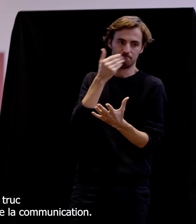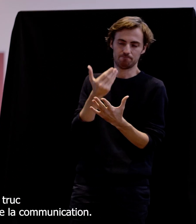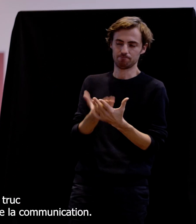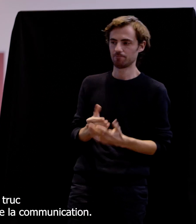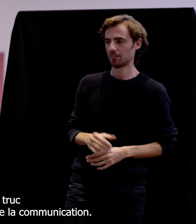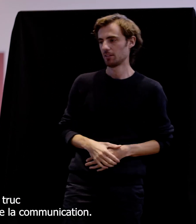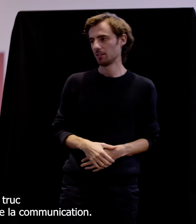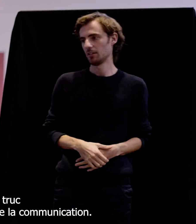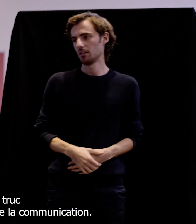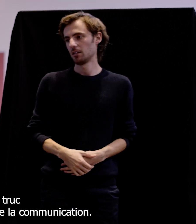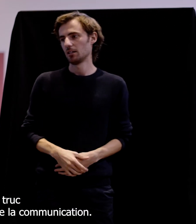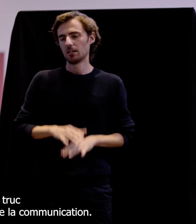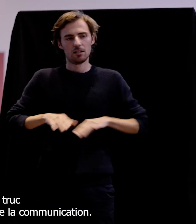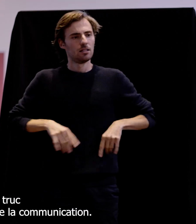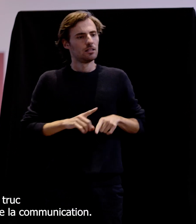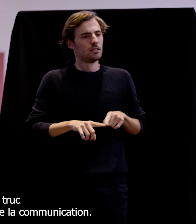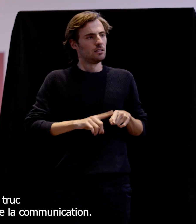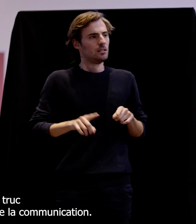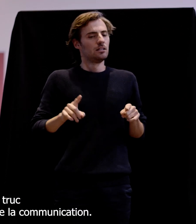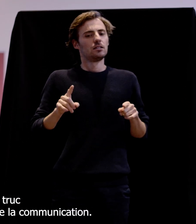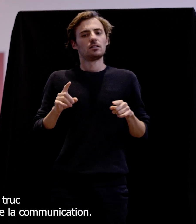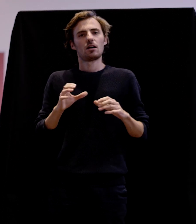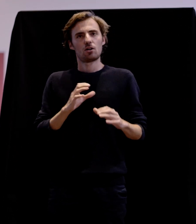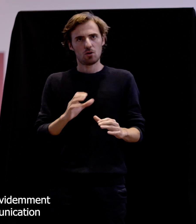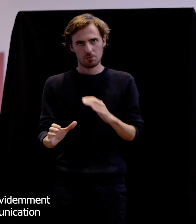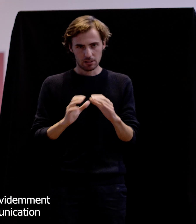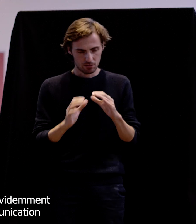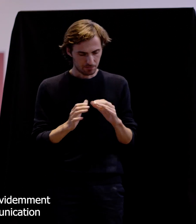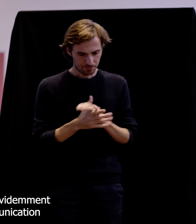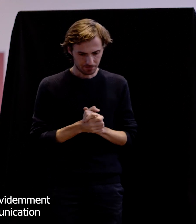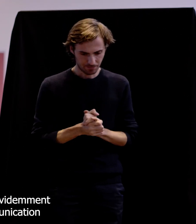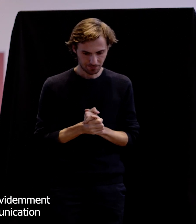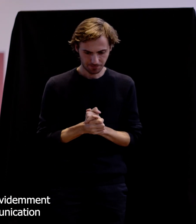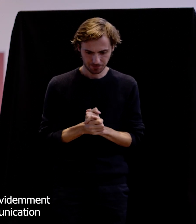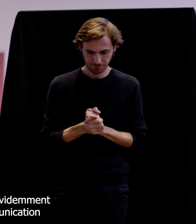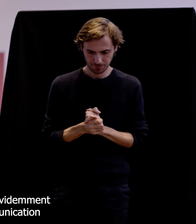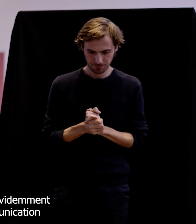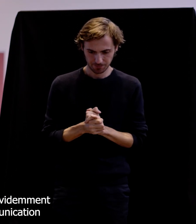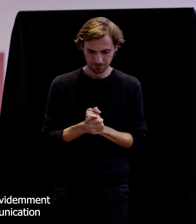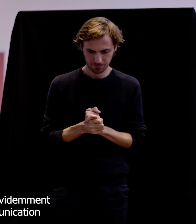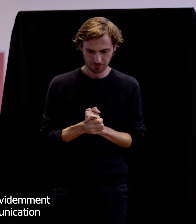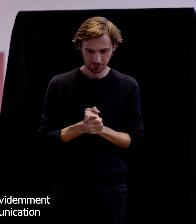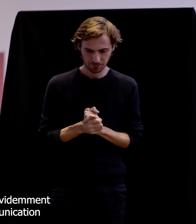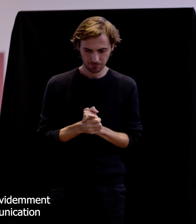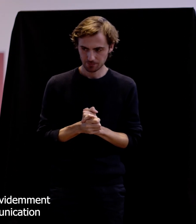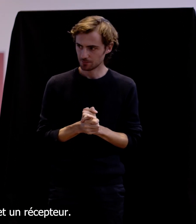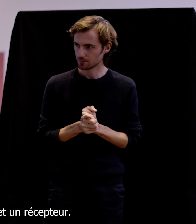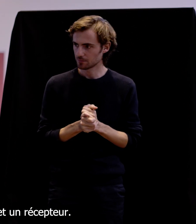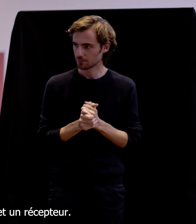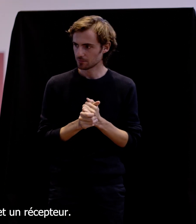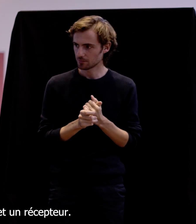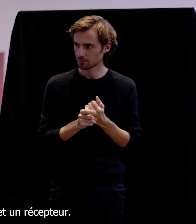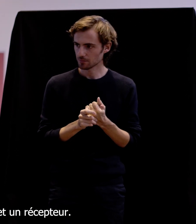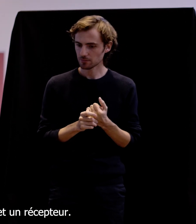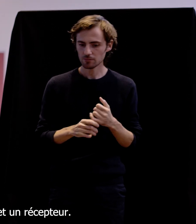Un petit truc sur le développement de la communication. Donc, on sait évidemment qu'il y a en communication, il y a